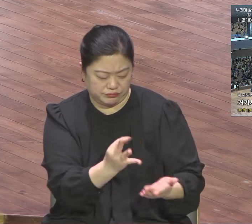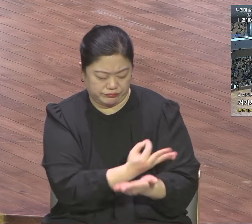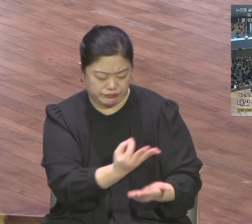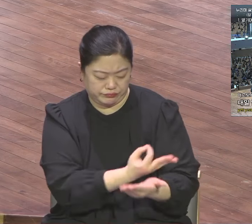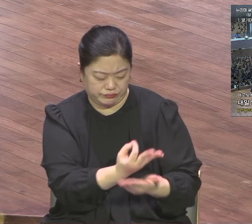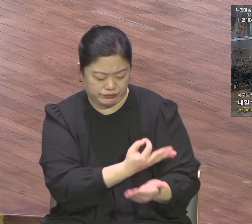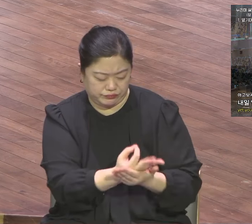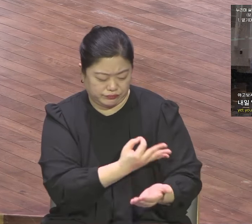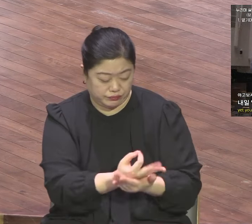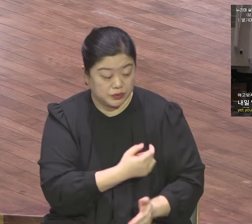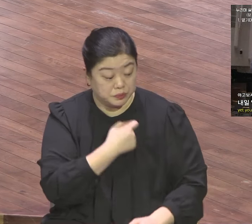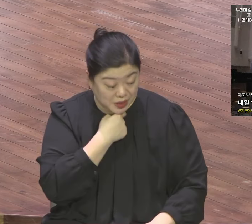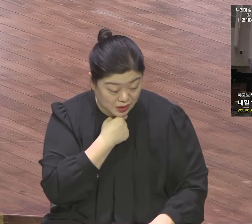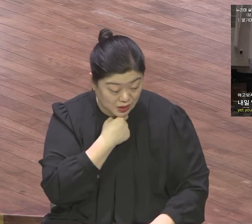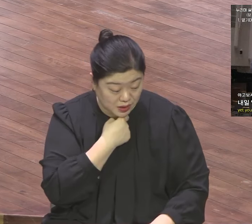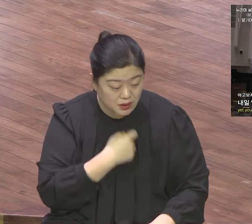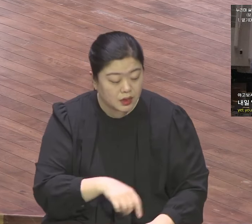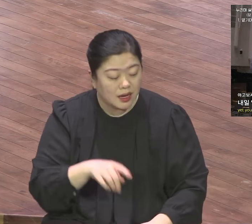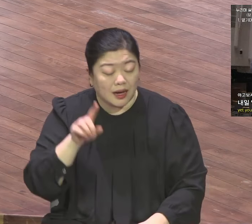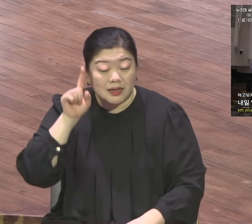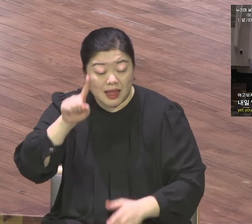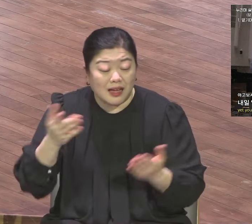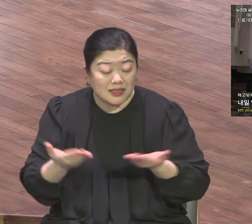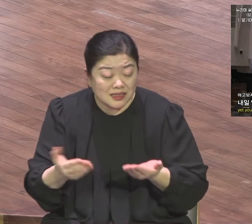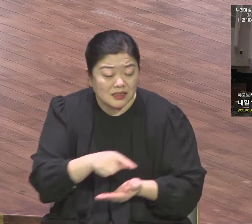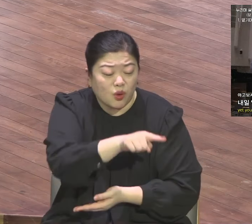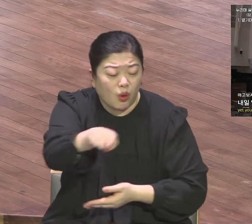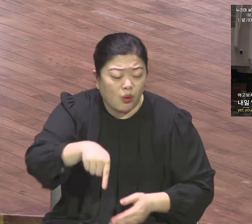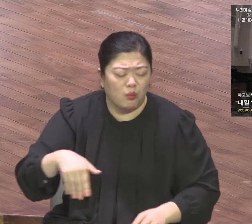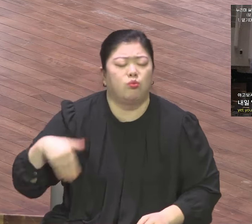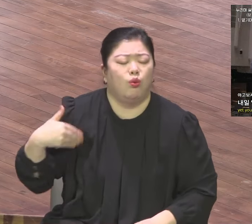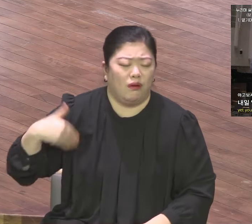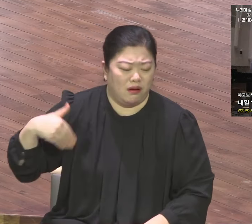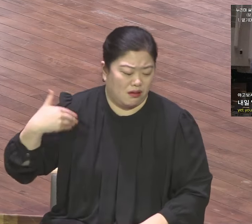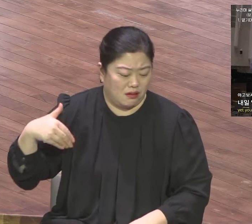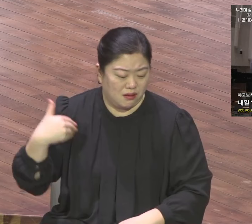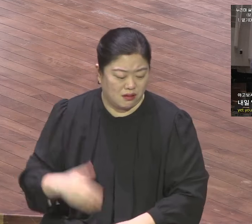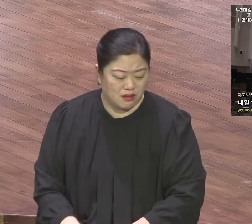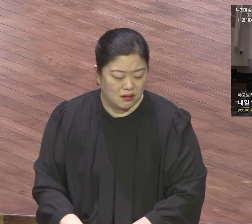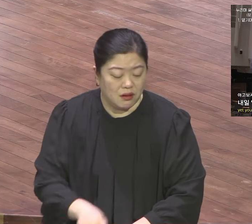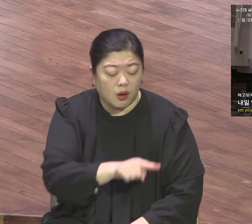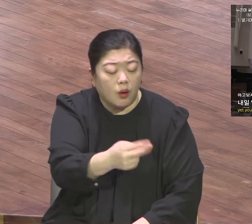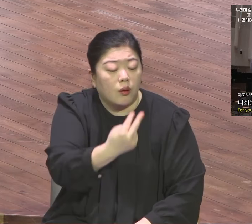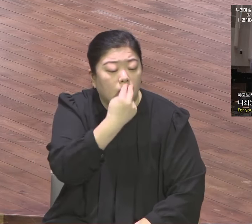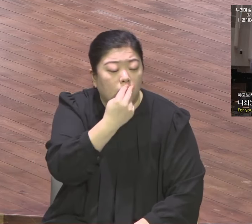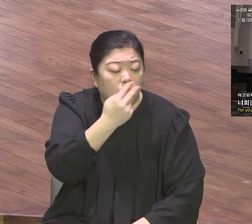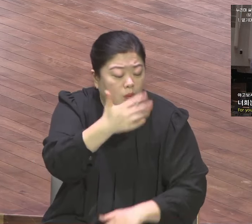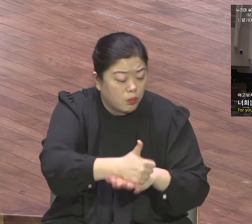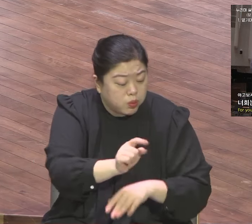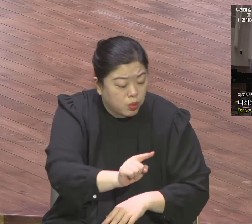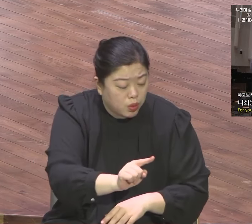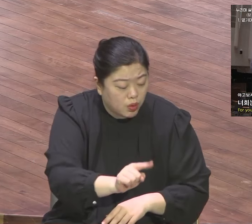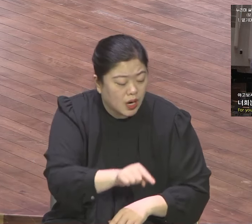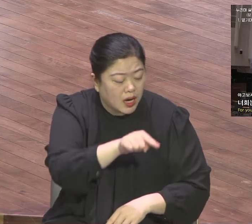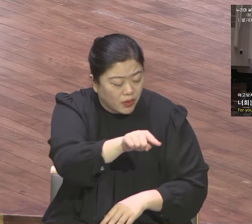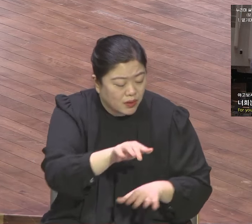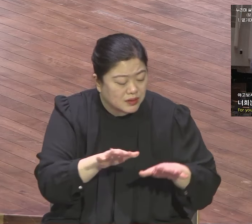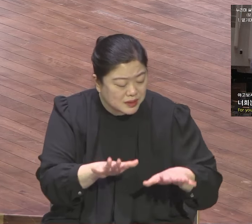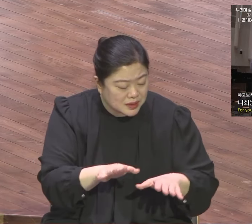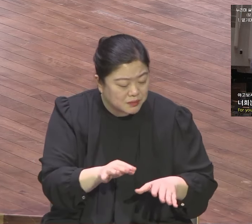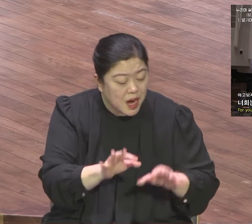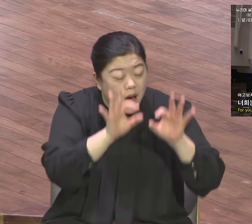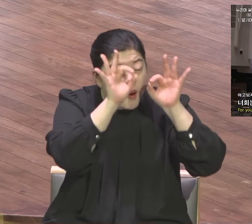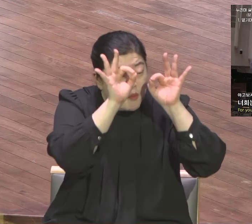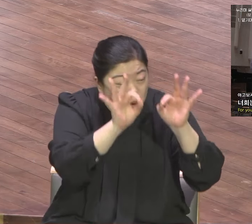보리라 하는 자들아. 내일 일을 너희가 알지 못하는도다. 너희 생명이 무엇이냐. 너희는 잠깐